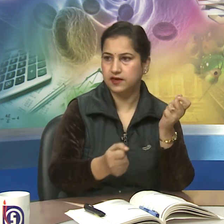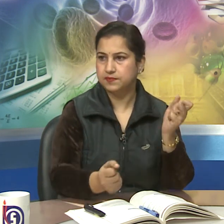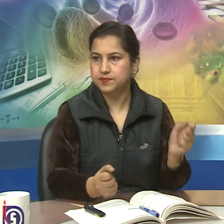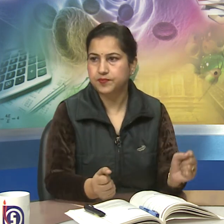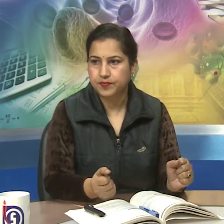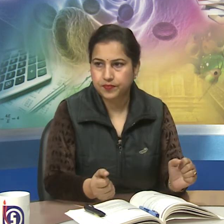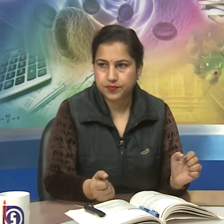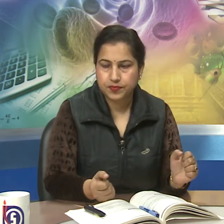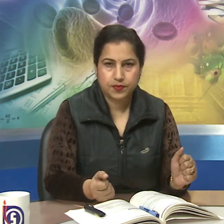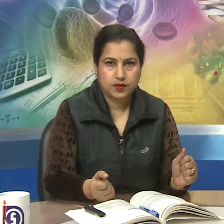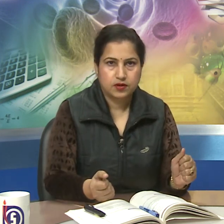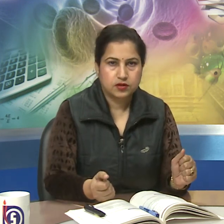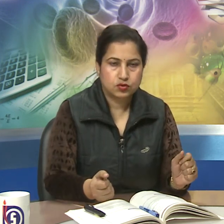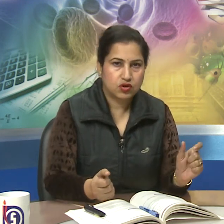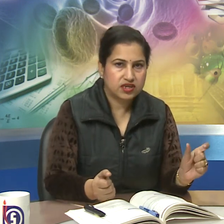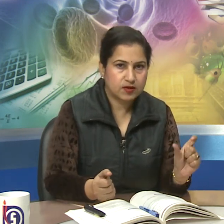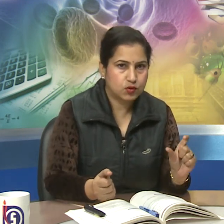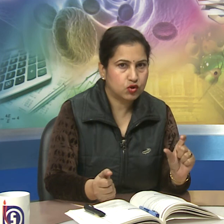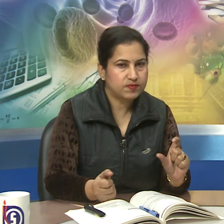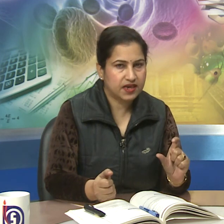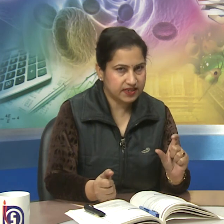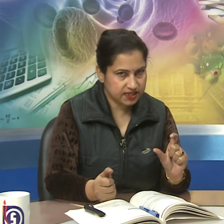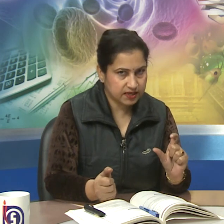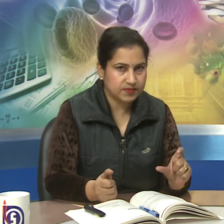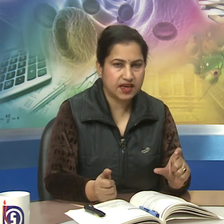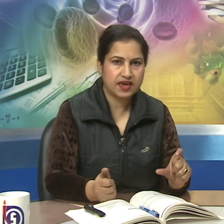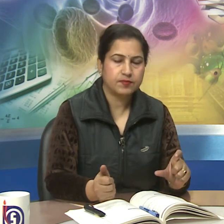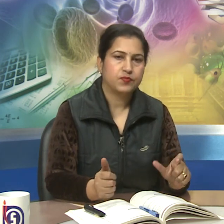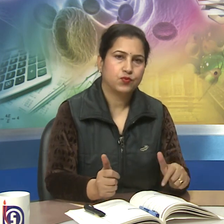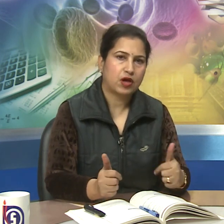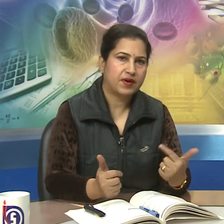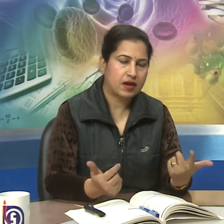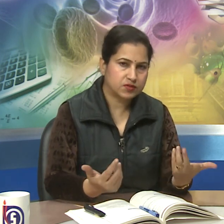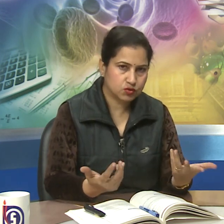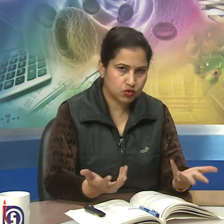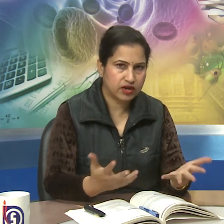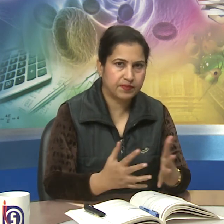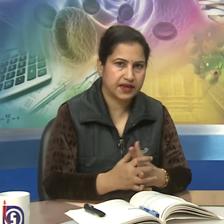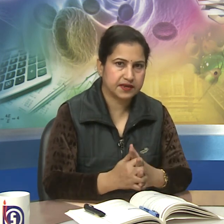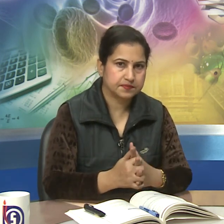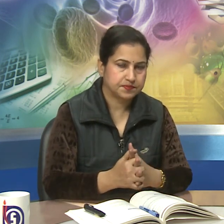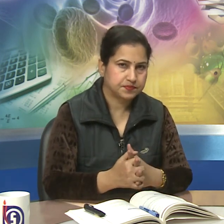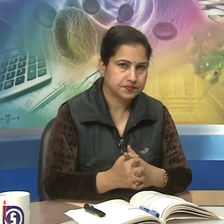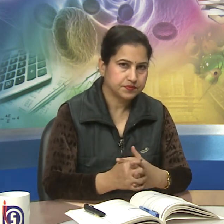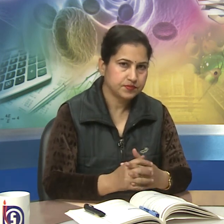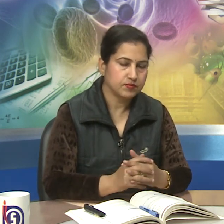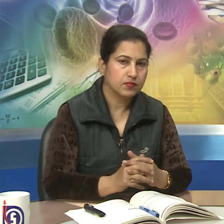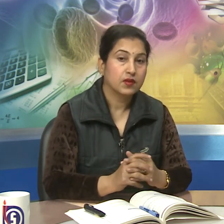हैं है तो अगर शब्दों को आप सही से समझेंगे इस आप आराम से उसको कर पाएंगे तो हां